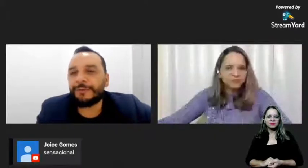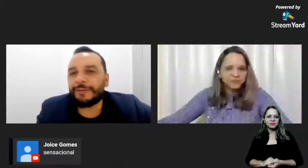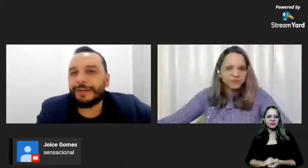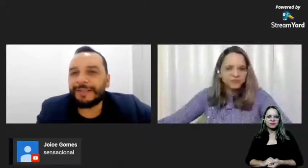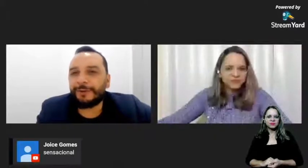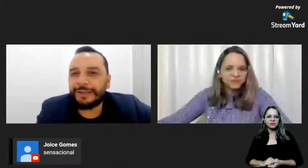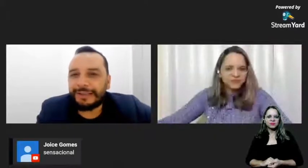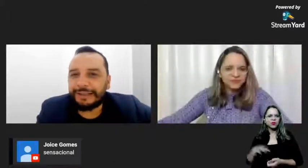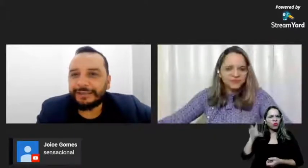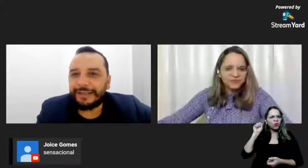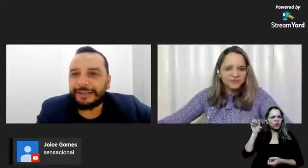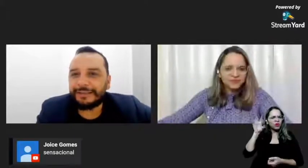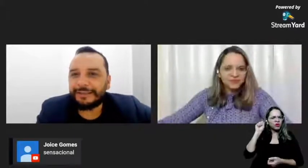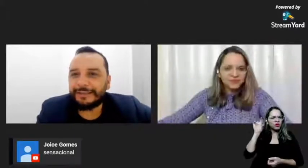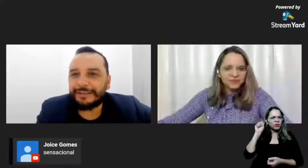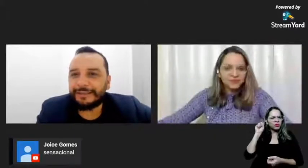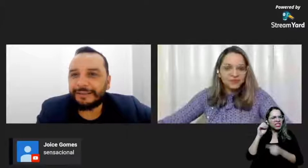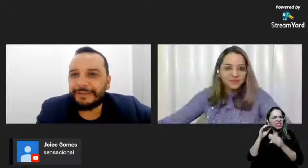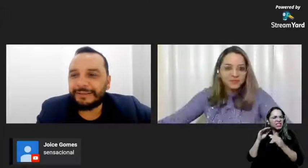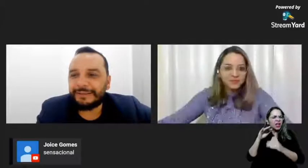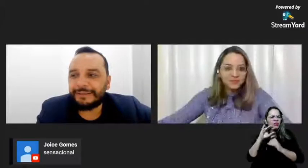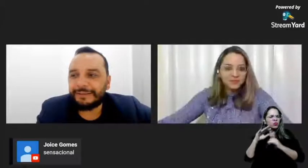Eu estou ouvindo, mas está cortando, Deise.